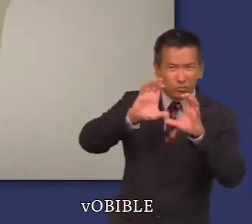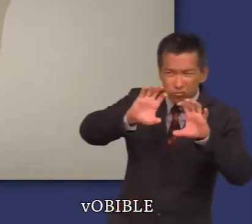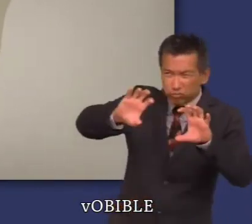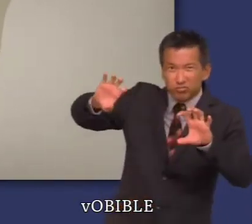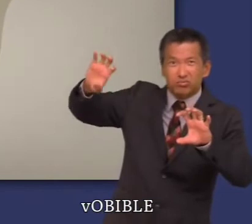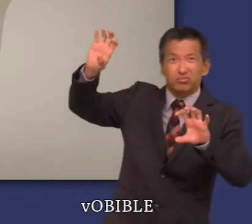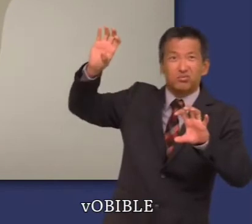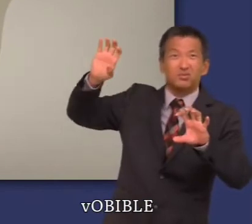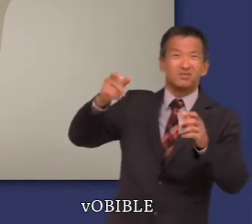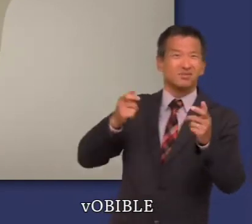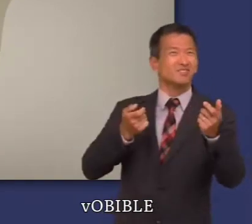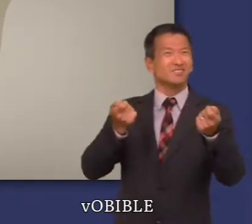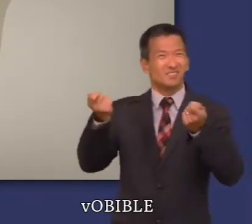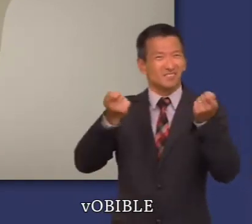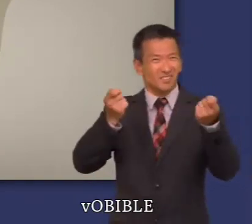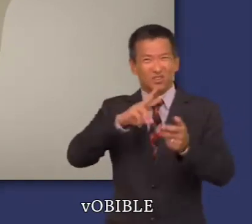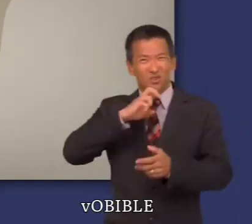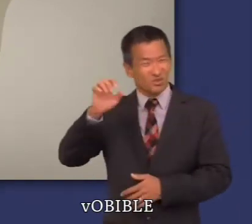cœur.